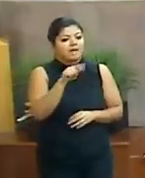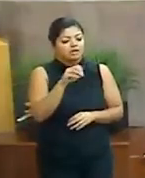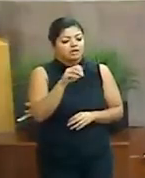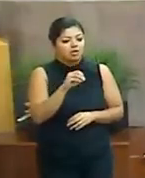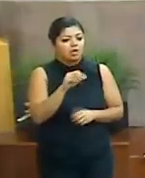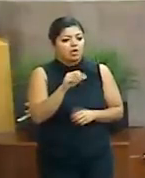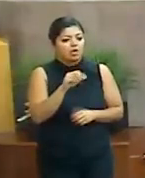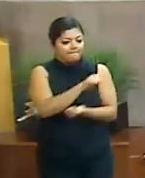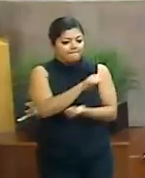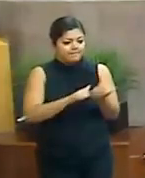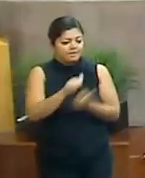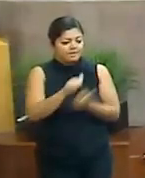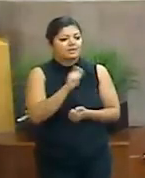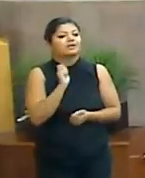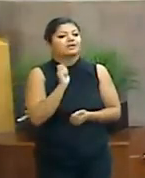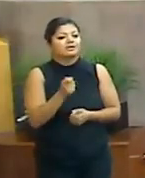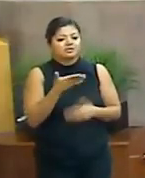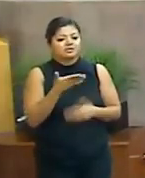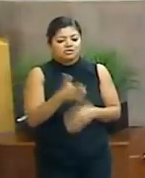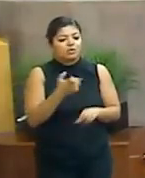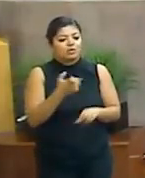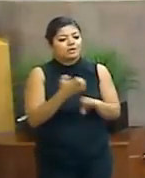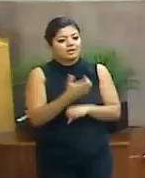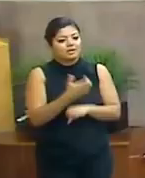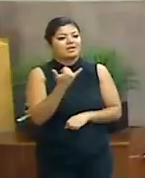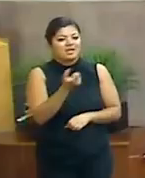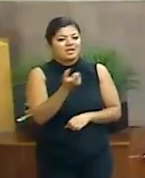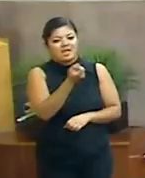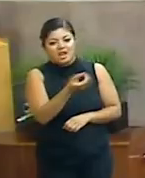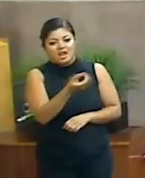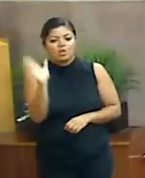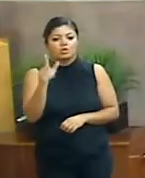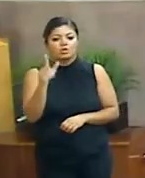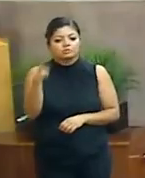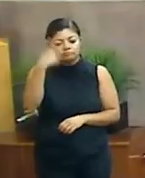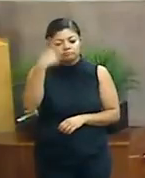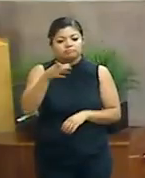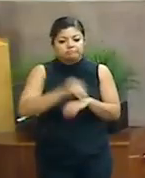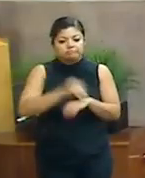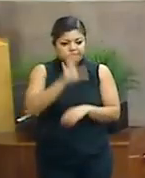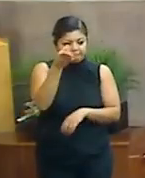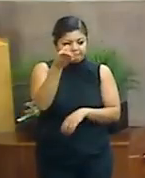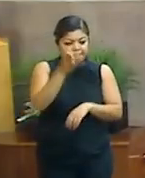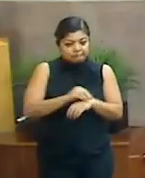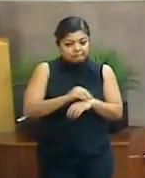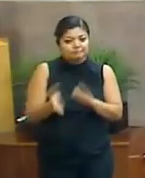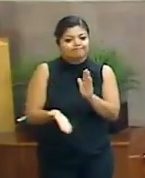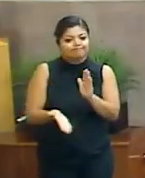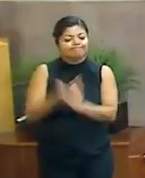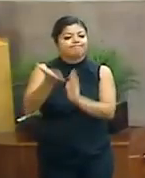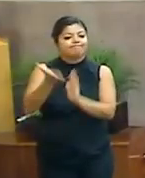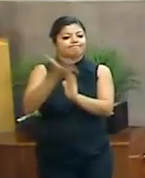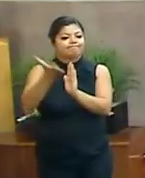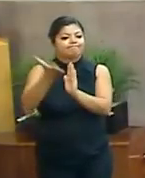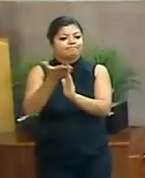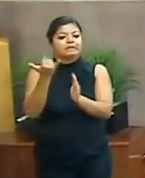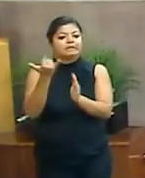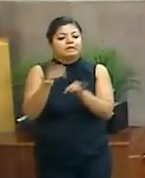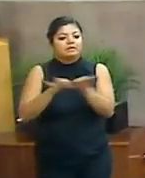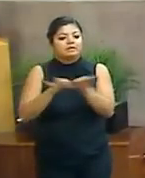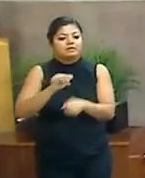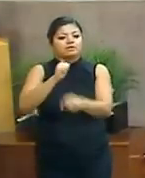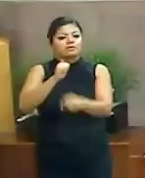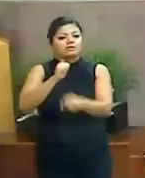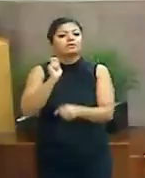protección al ambiente del estado y de otras organización mental es paralizar las obras exhibidas relativas a la construcción y operación de una planta